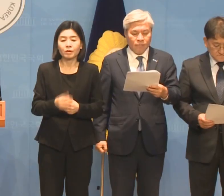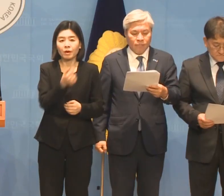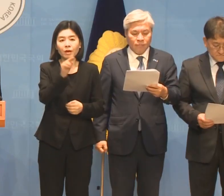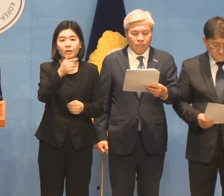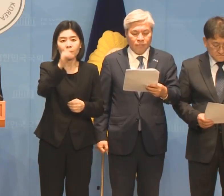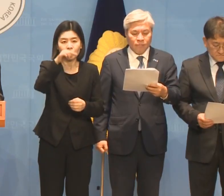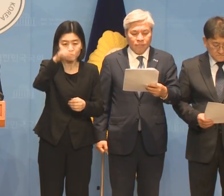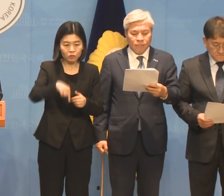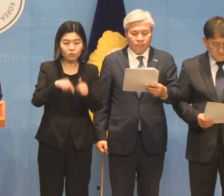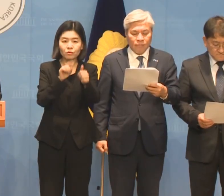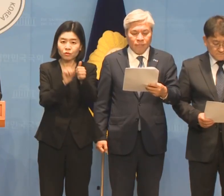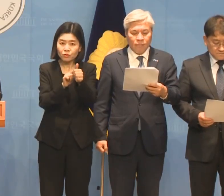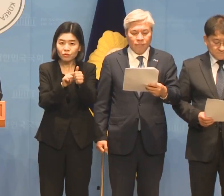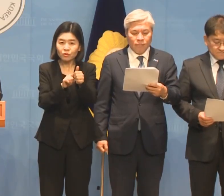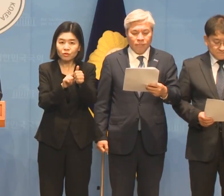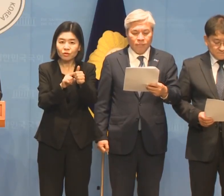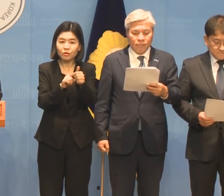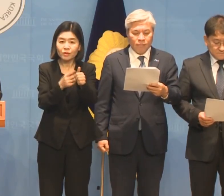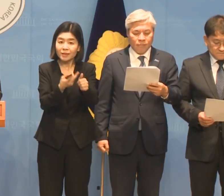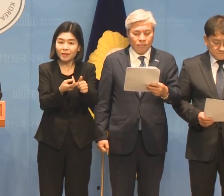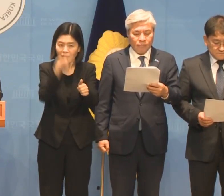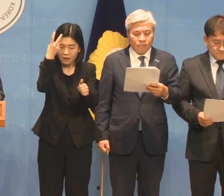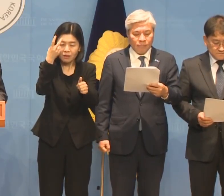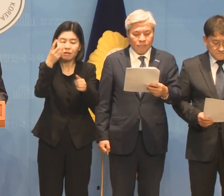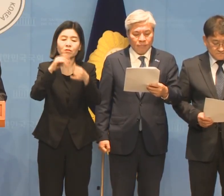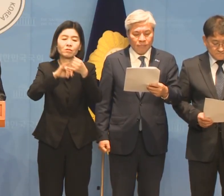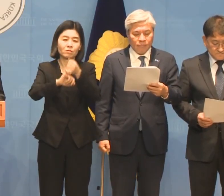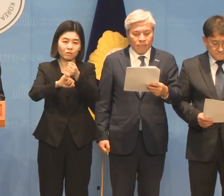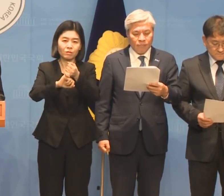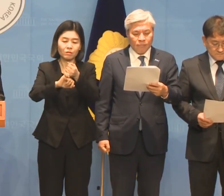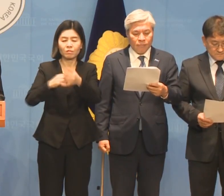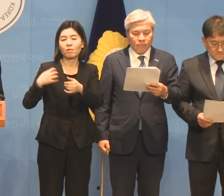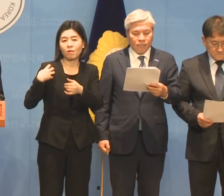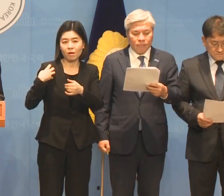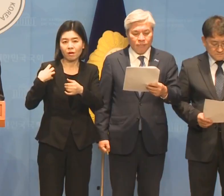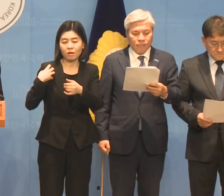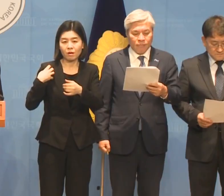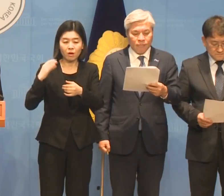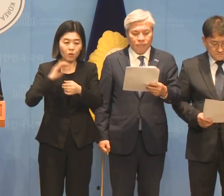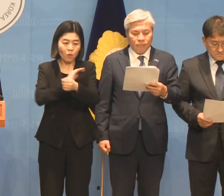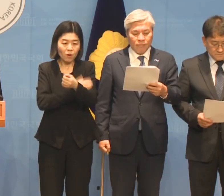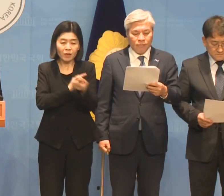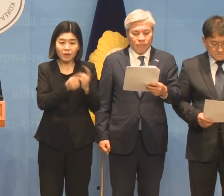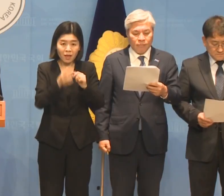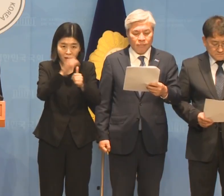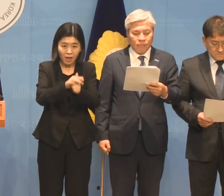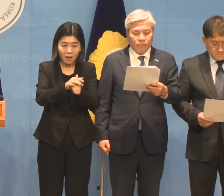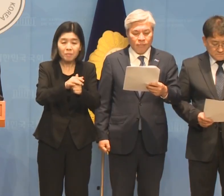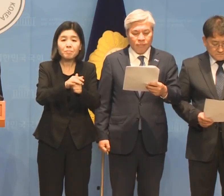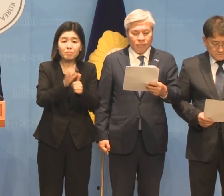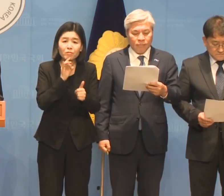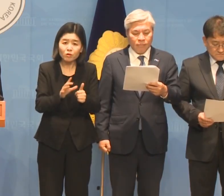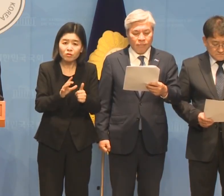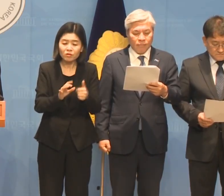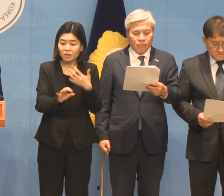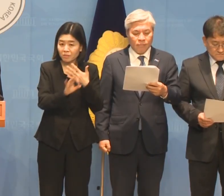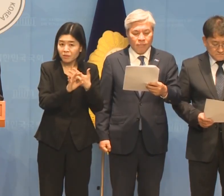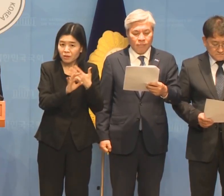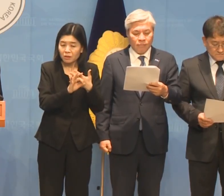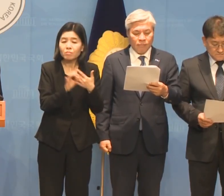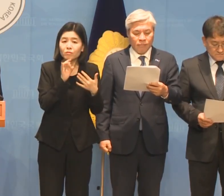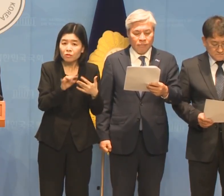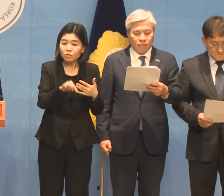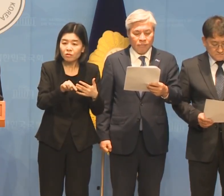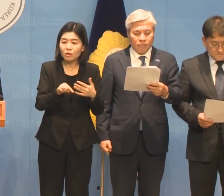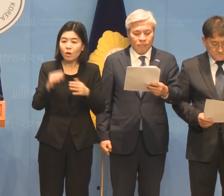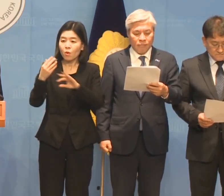한덕수 권한대행 탄핵이 바로 국회가 해야 할 일입니다. 권한대행이 외국과의 협정이나 협약을 하지 못하도록